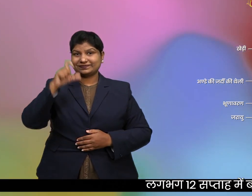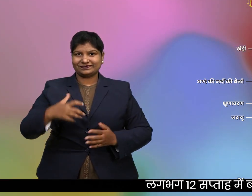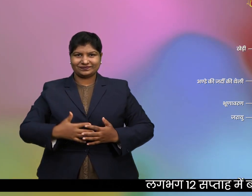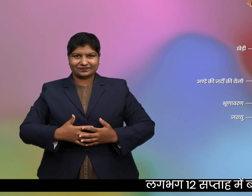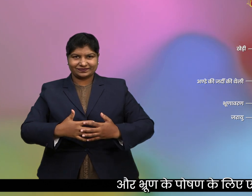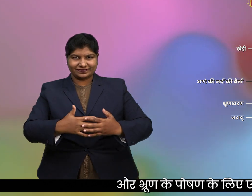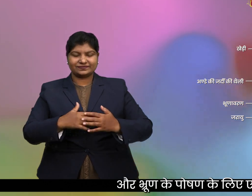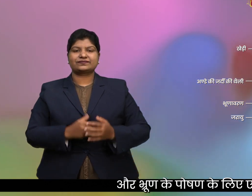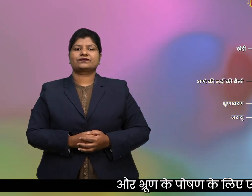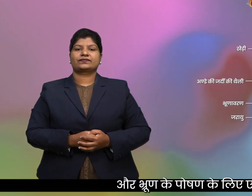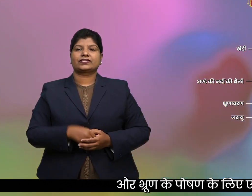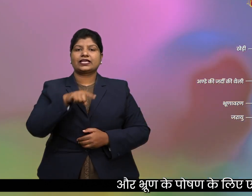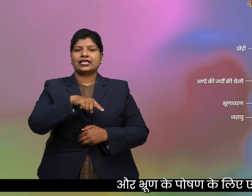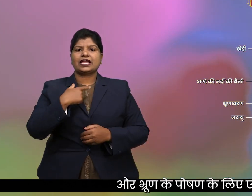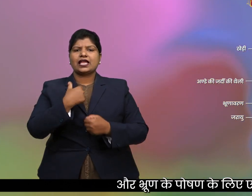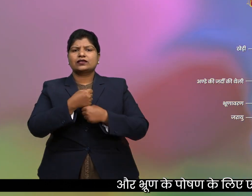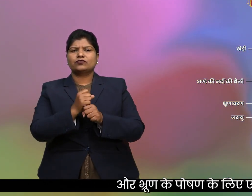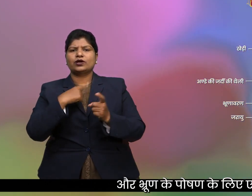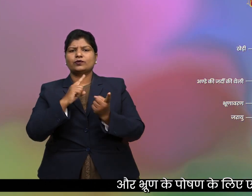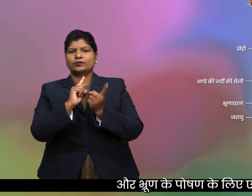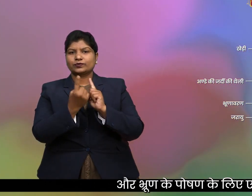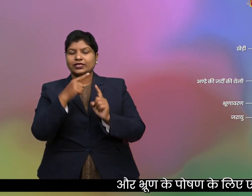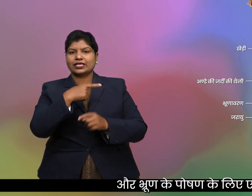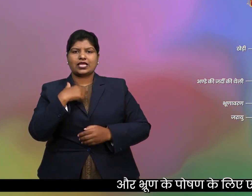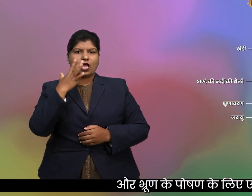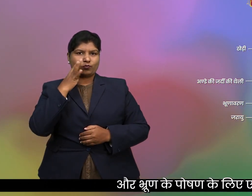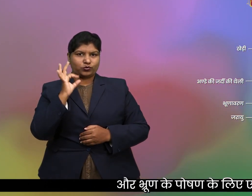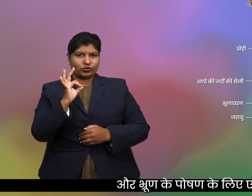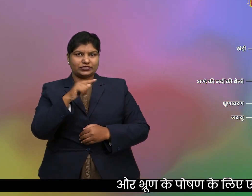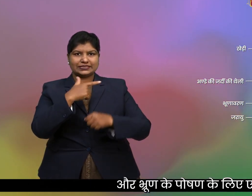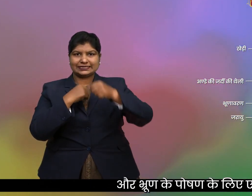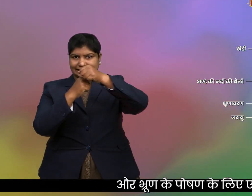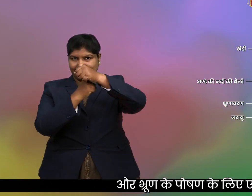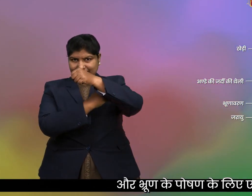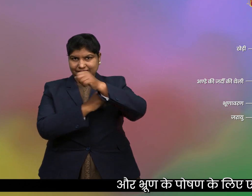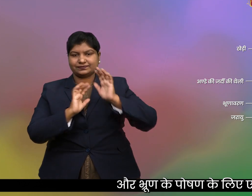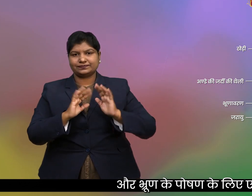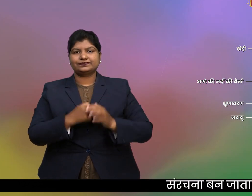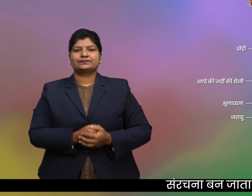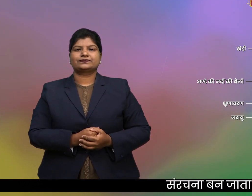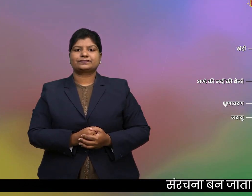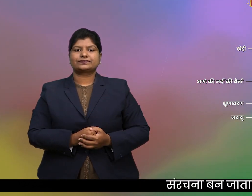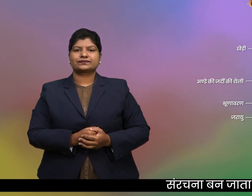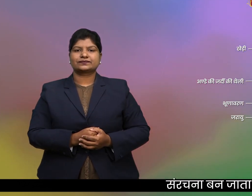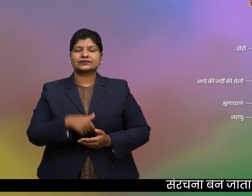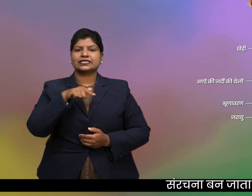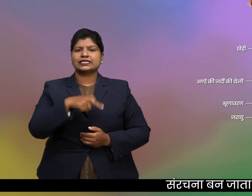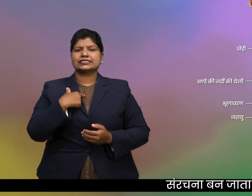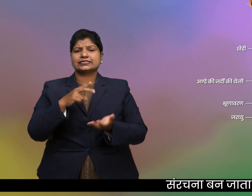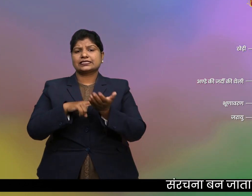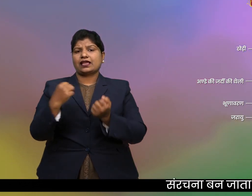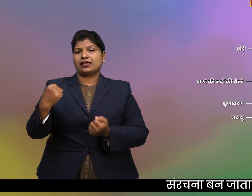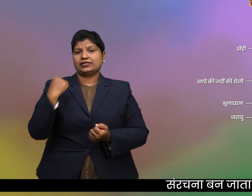है और भ्रूण के पोषण के लिए एक महत्वपूर्ण संरचना